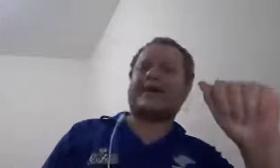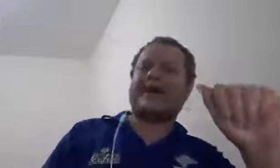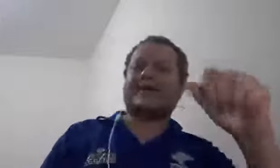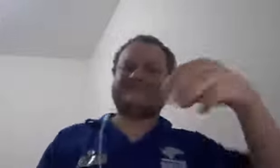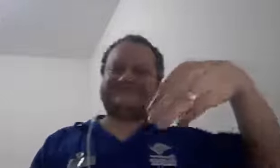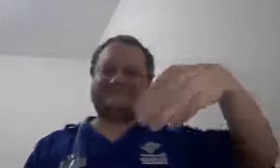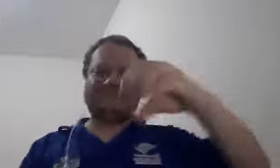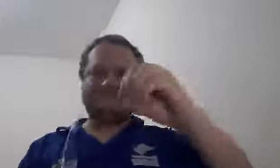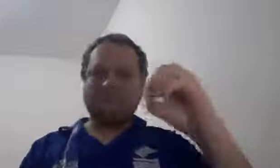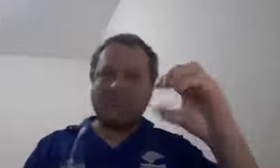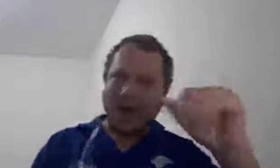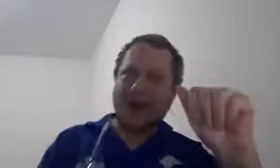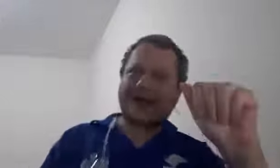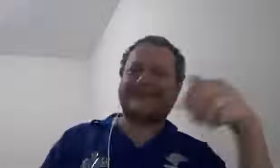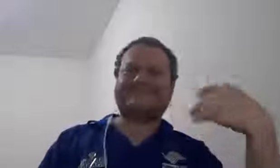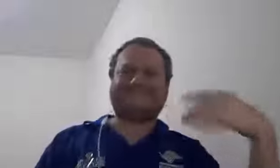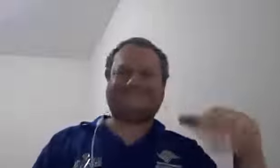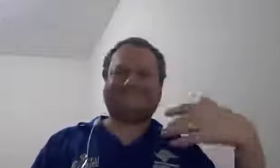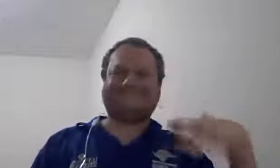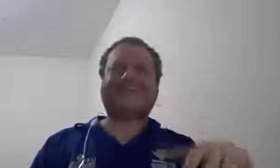Moca. Moca.